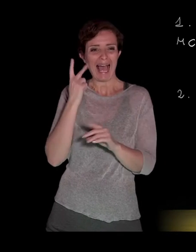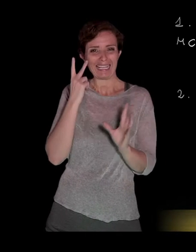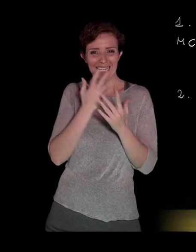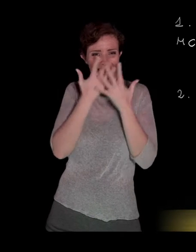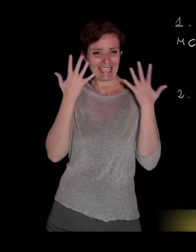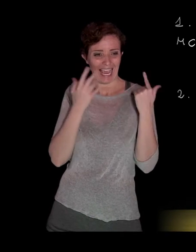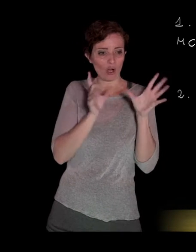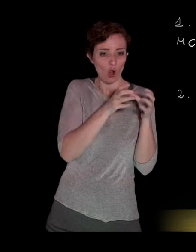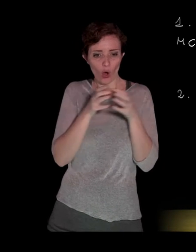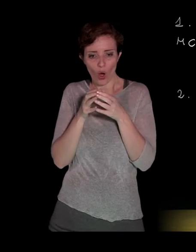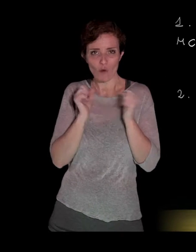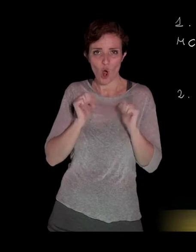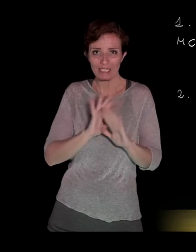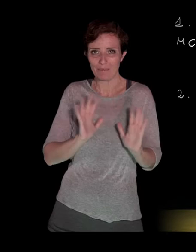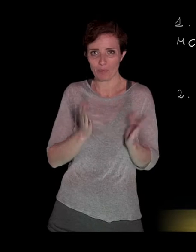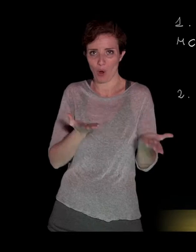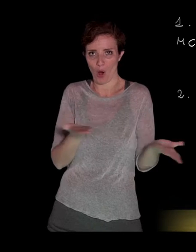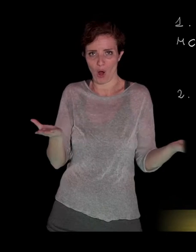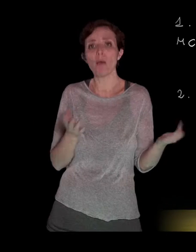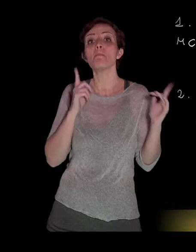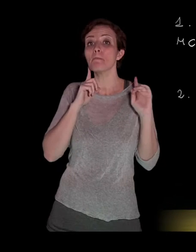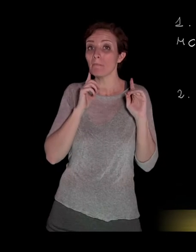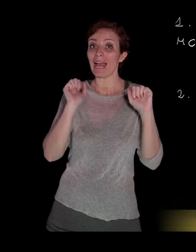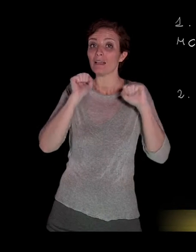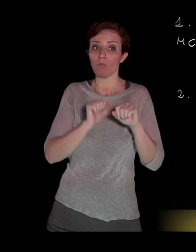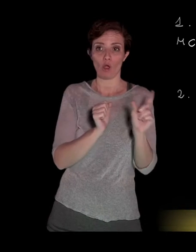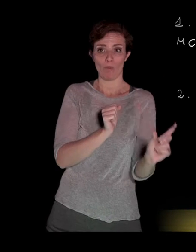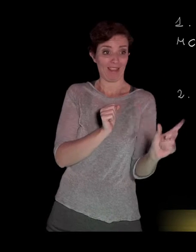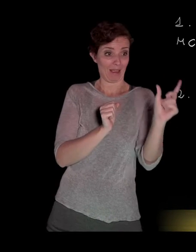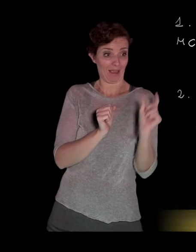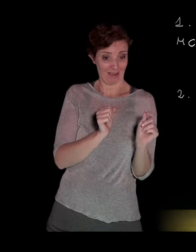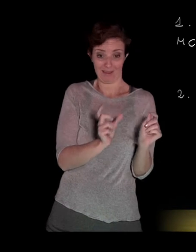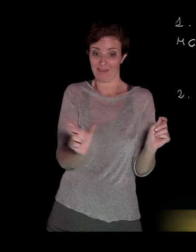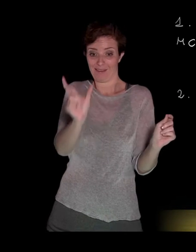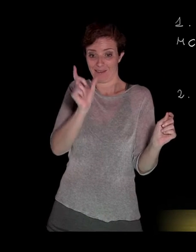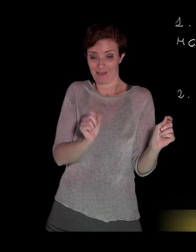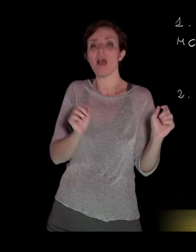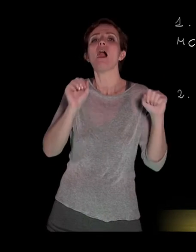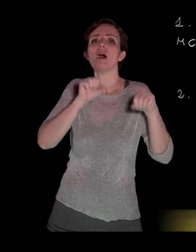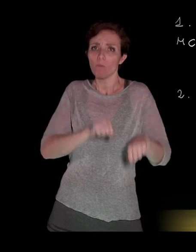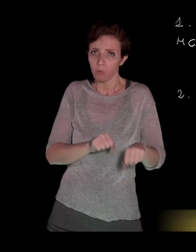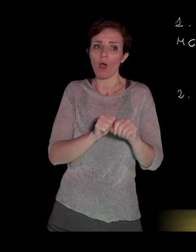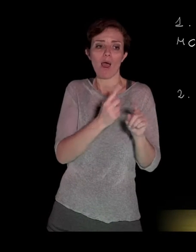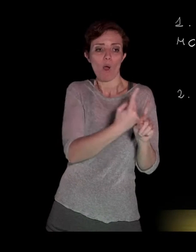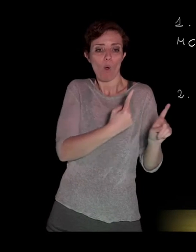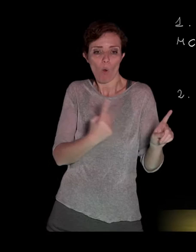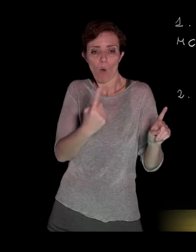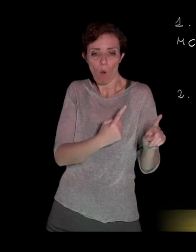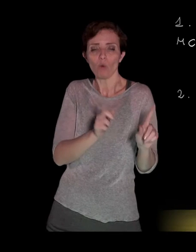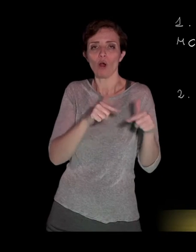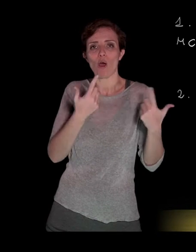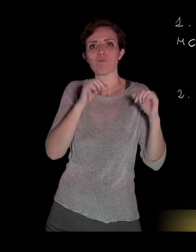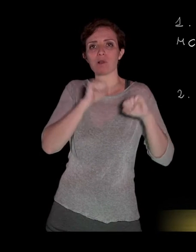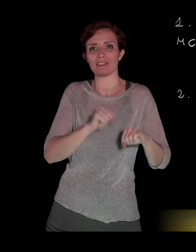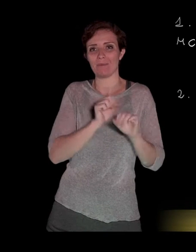effettuare un raccogli a fattor comune però si nota che è possibile raccogliere tra questi due termini e poi tra questi due termini un fattore che rende efficace il